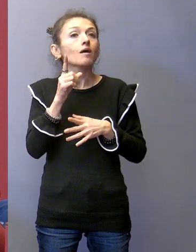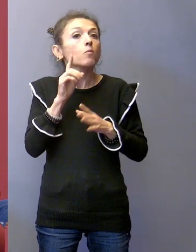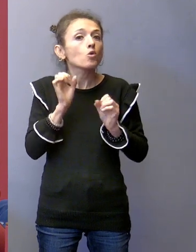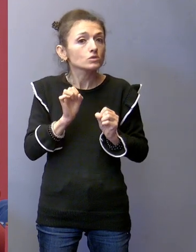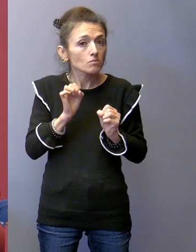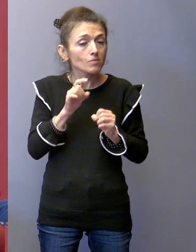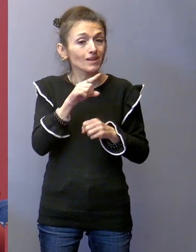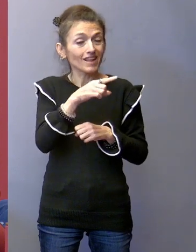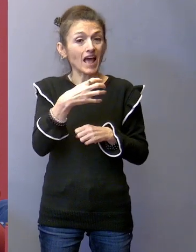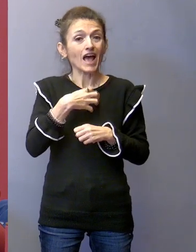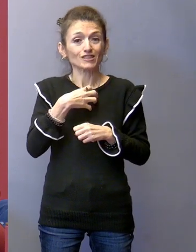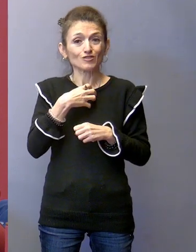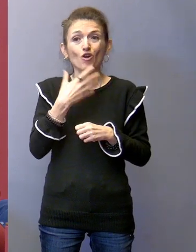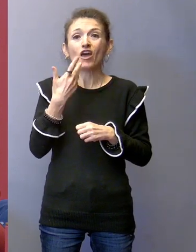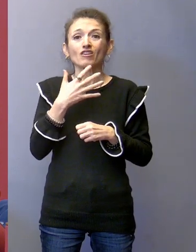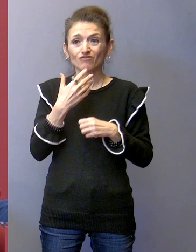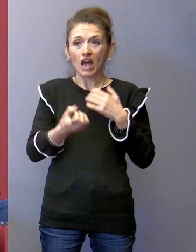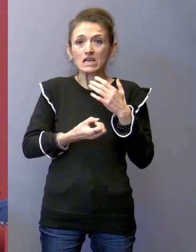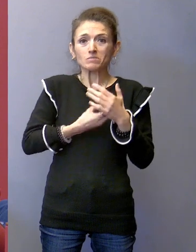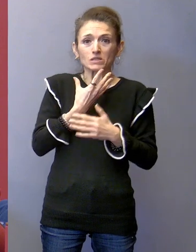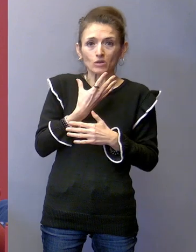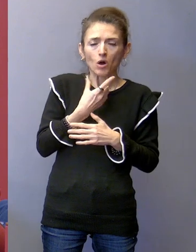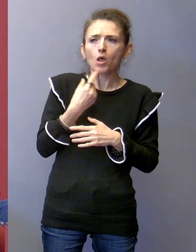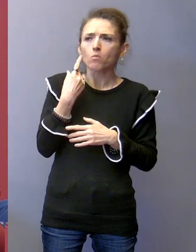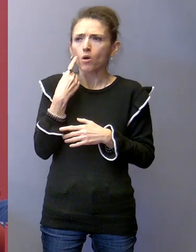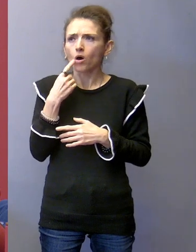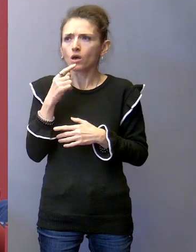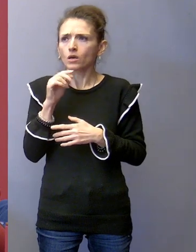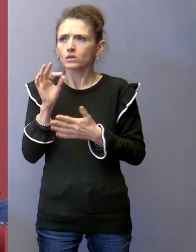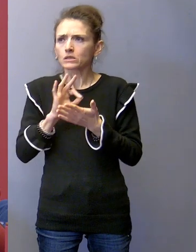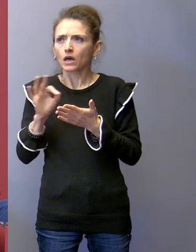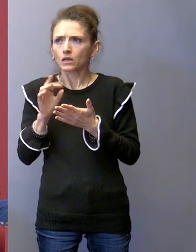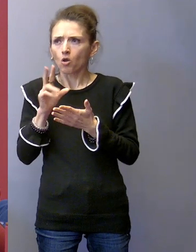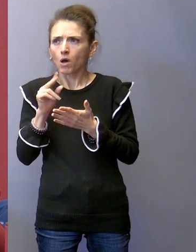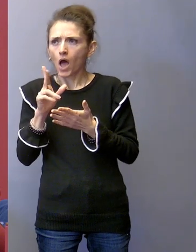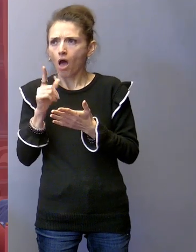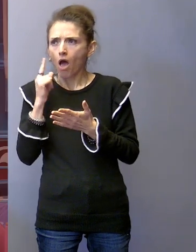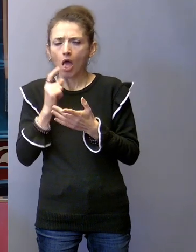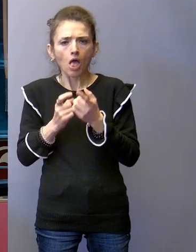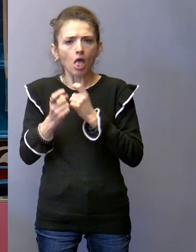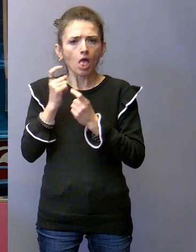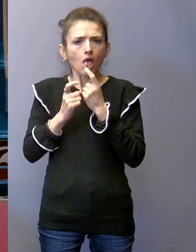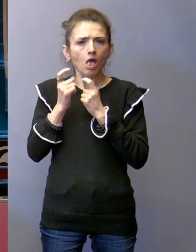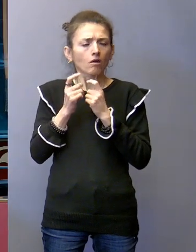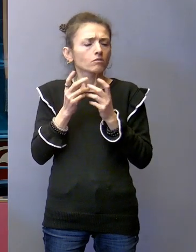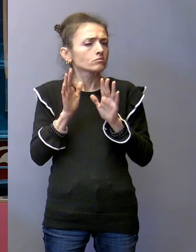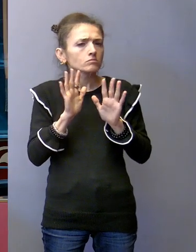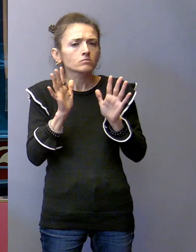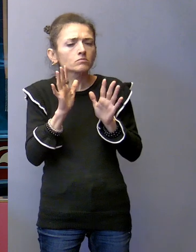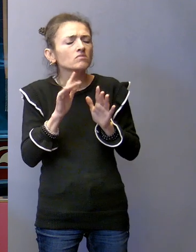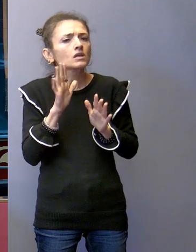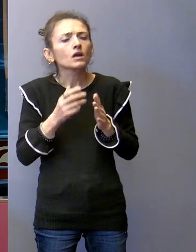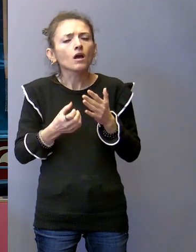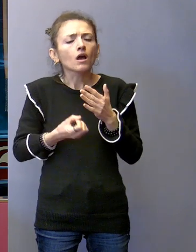giudizio e torni indietro dal giudizio dopo che non è tornato indietro da nessun giudizio non aveva non aveva proprio ancora espresso